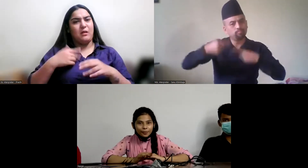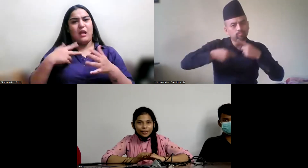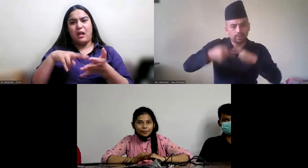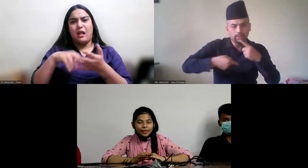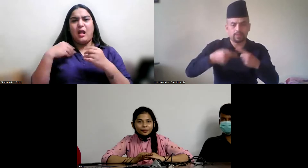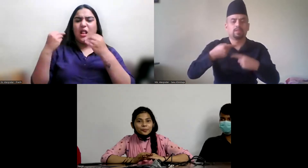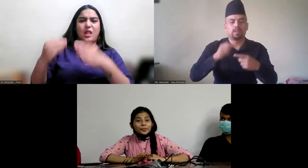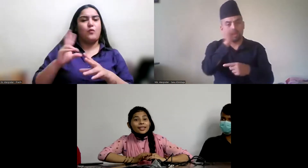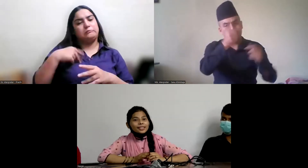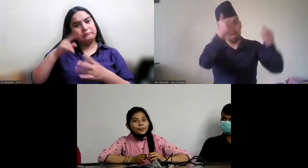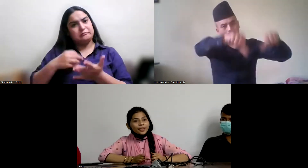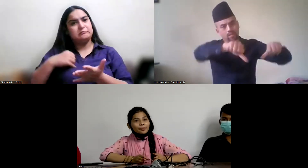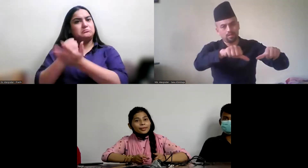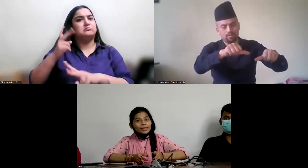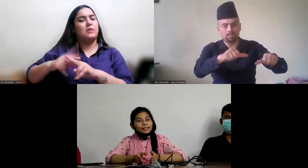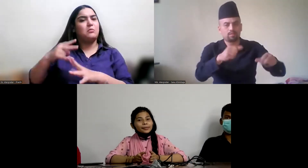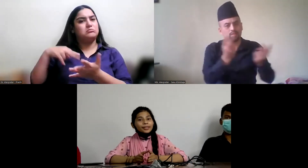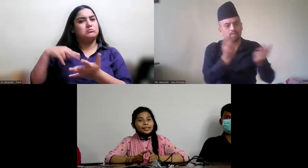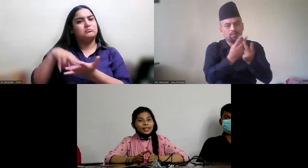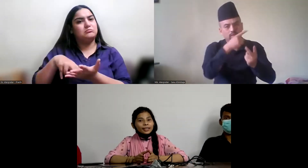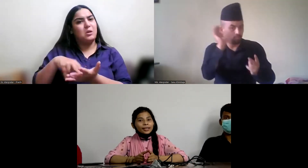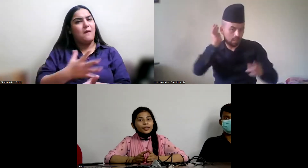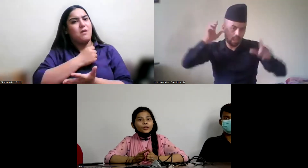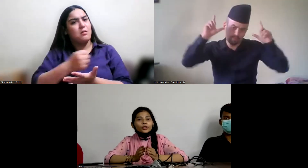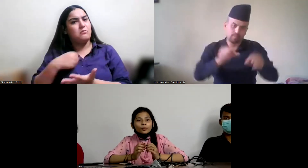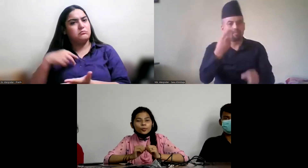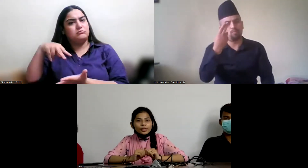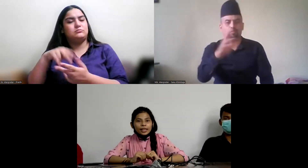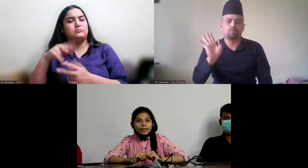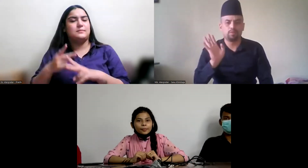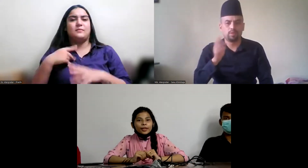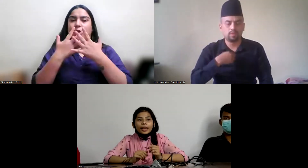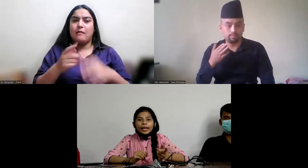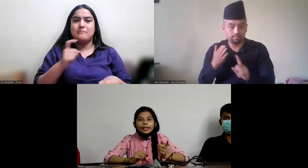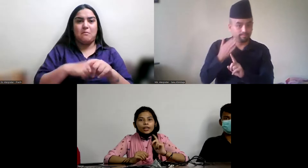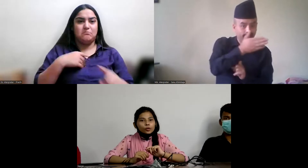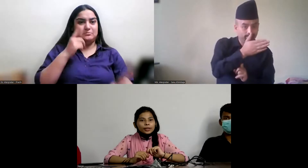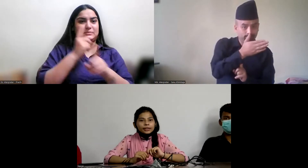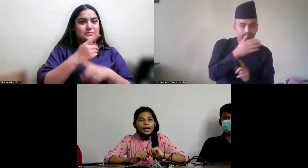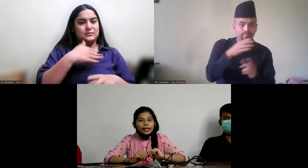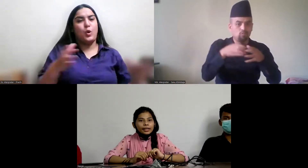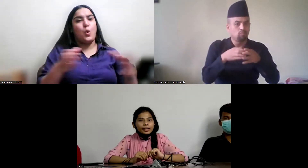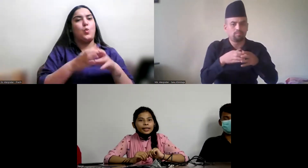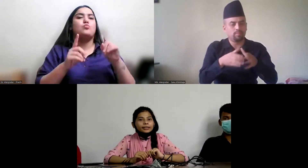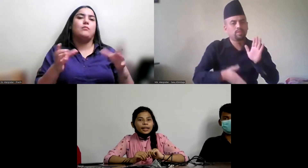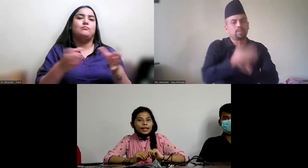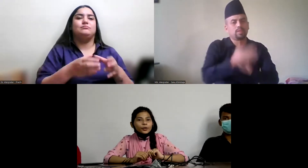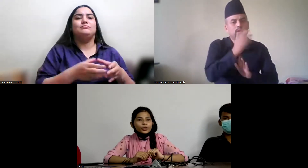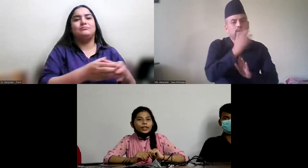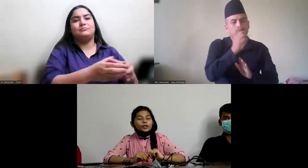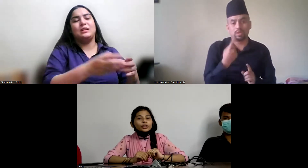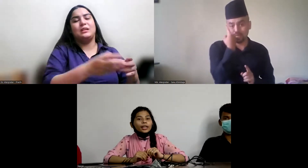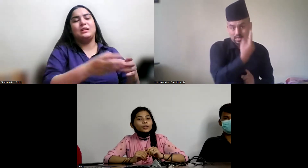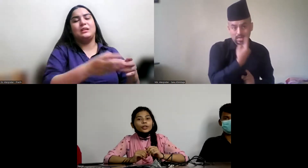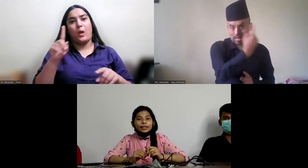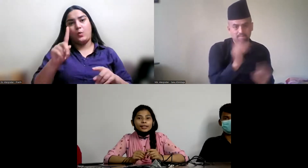ही हार माननी पड़ी। जब भी हम इनसे मिलने जाते तो समूह में जाते। एक या दो बच्चे अकेले अकेले जा रहे